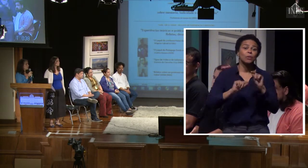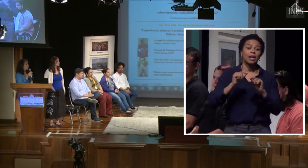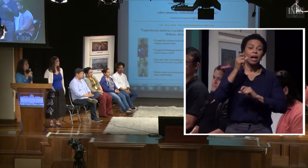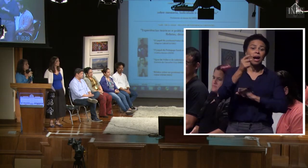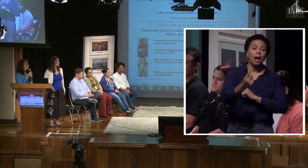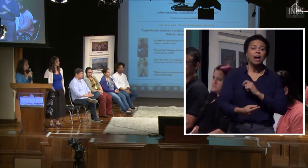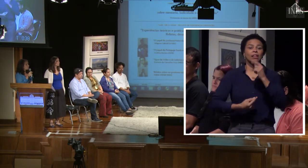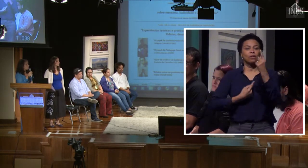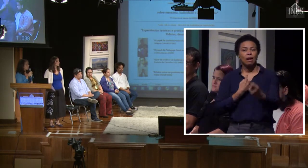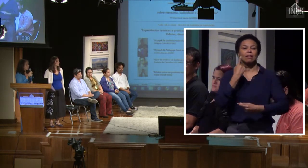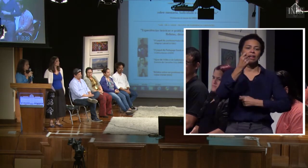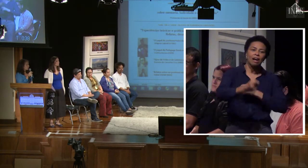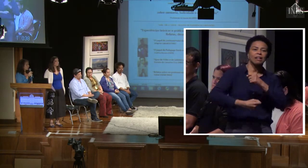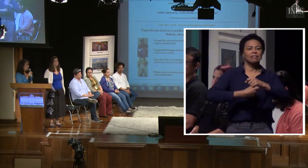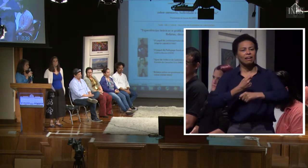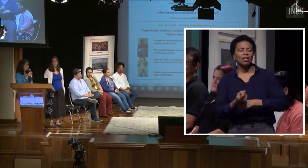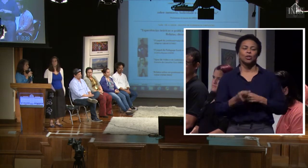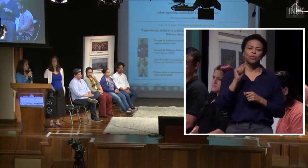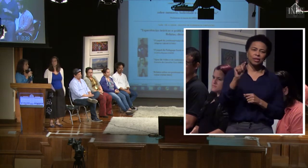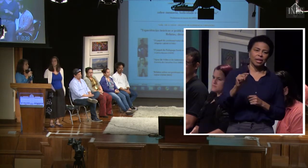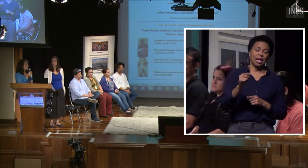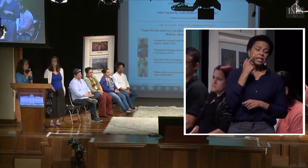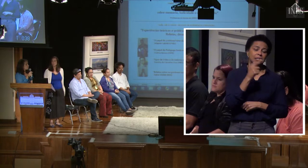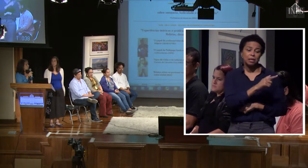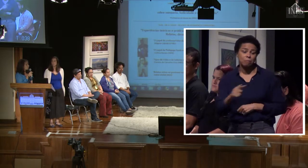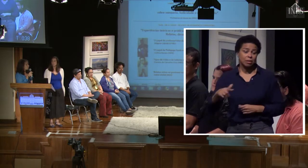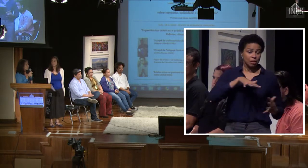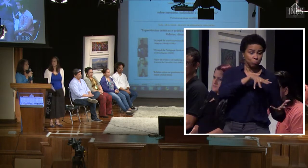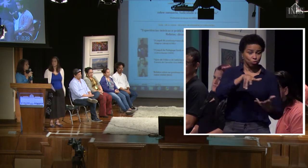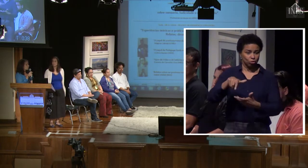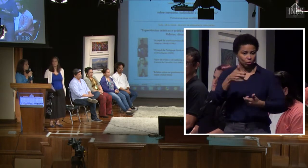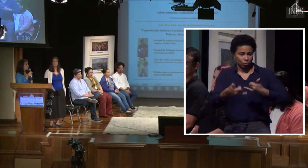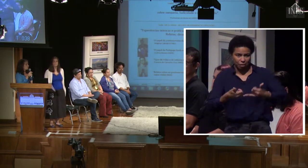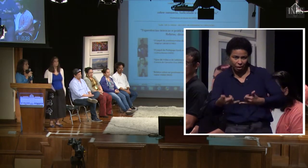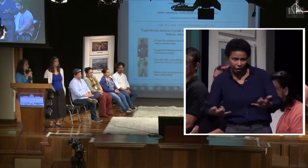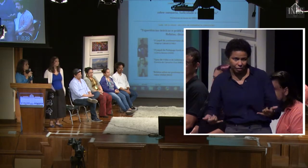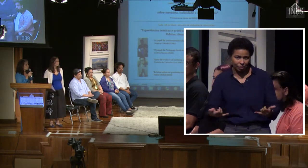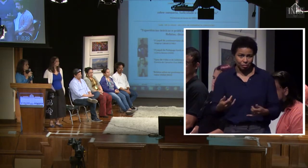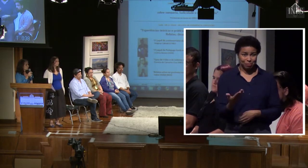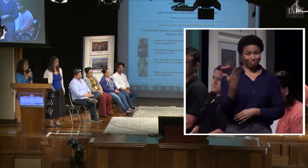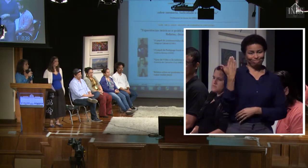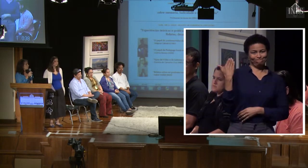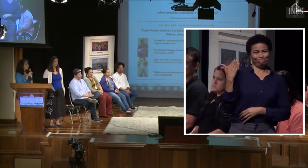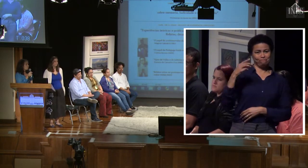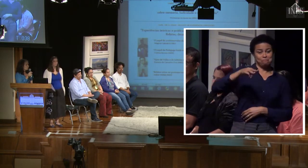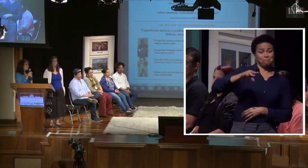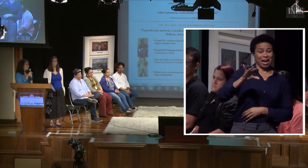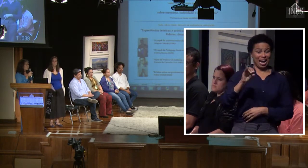Semana Mundial do Brincar, em maio. Esse ano a gente não conseguiu fazer em maio, a gente pretende fazer todo ano essa